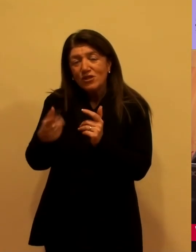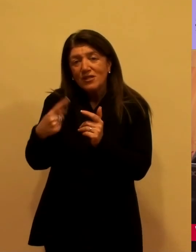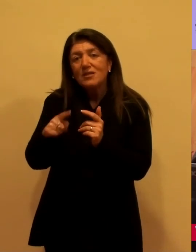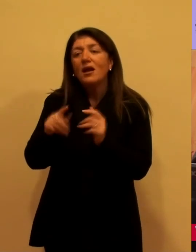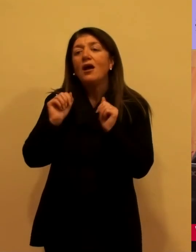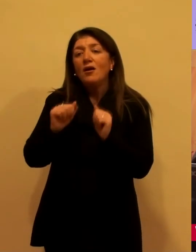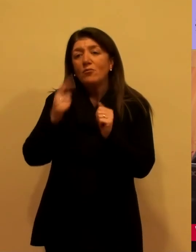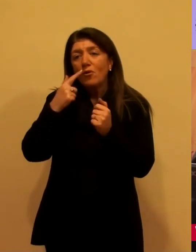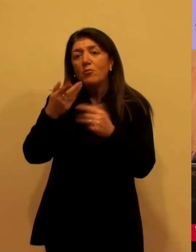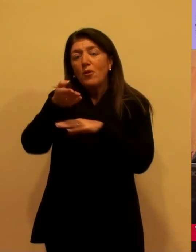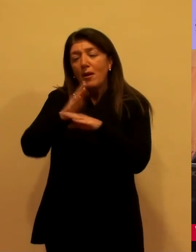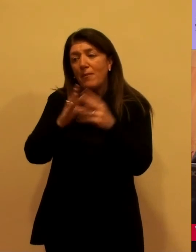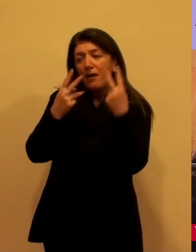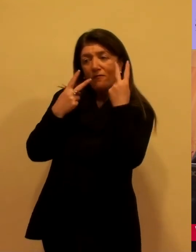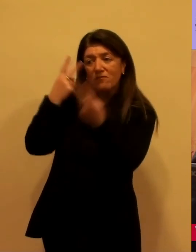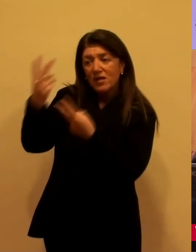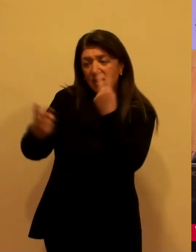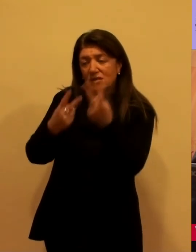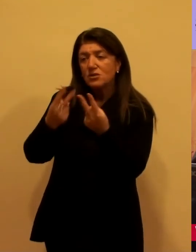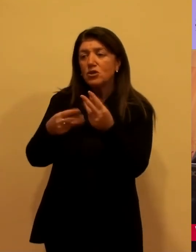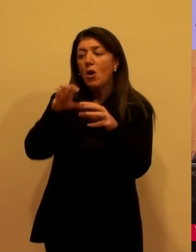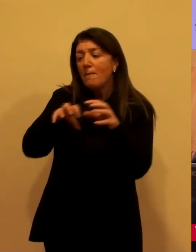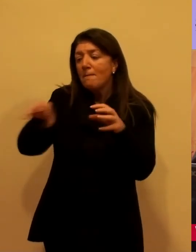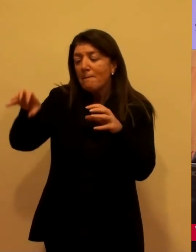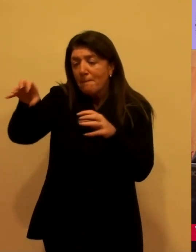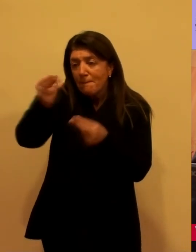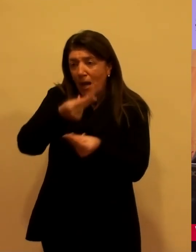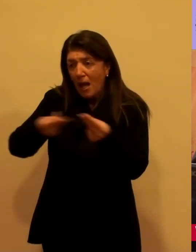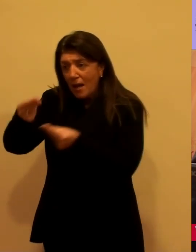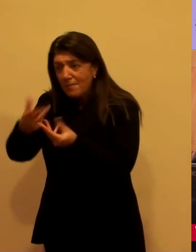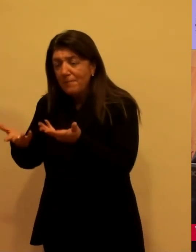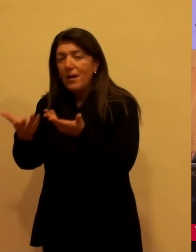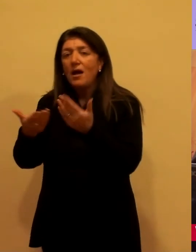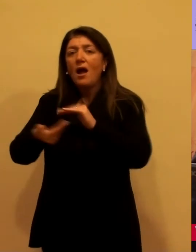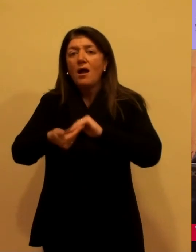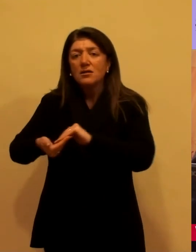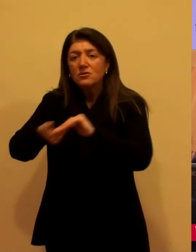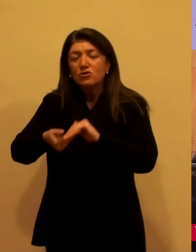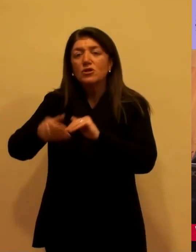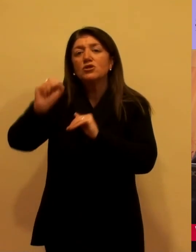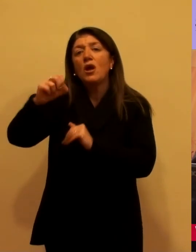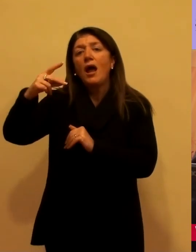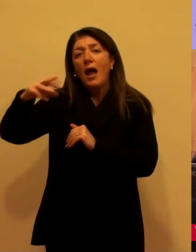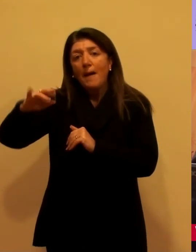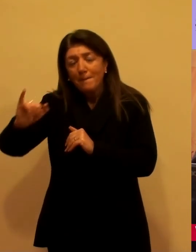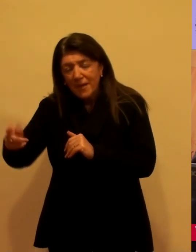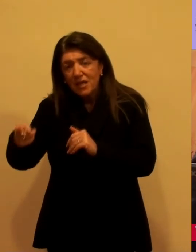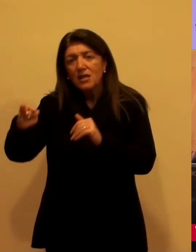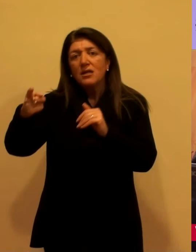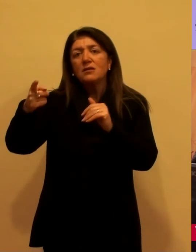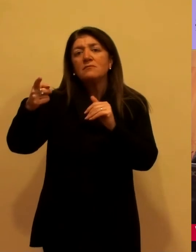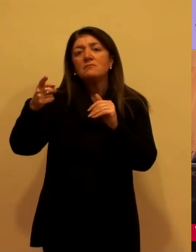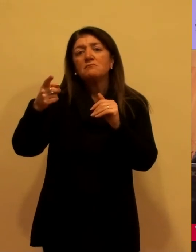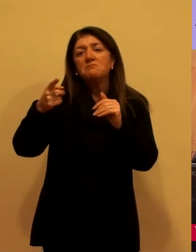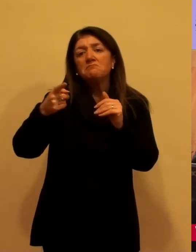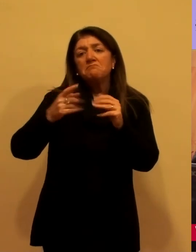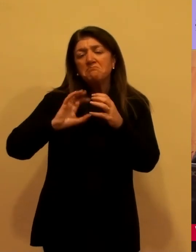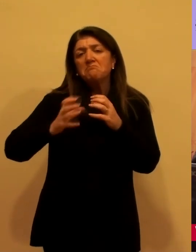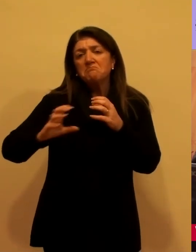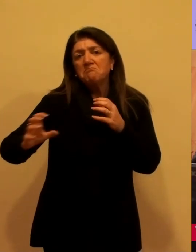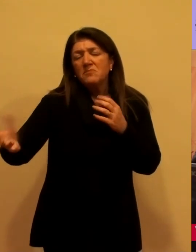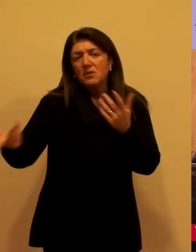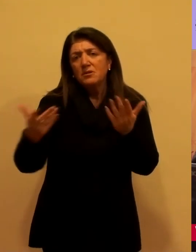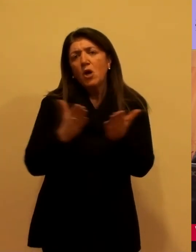Tactile Vision con cui abbiamo creato delle mappe tattili eccetera, anche l'associazione Apri, retinopatici, quindi insomma sono